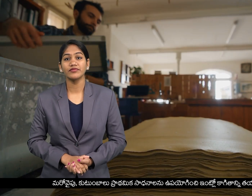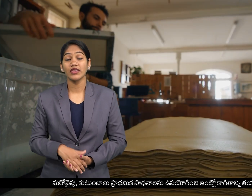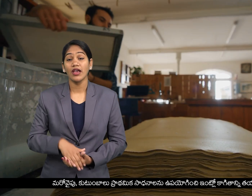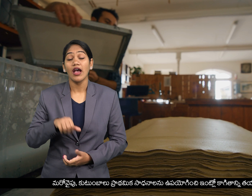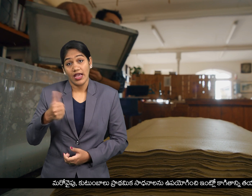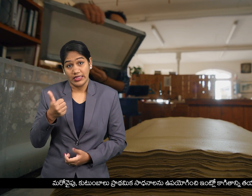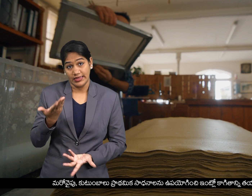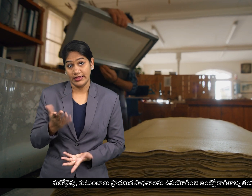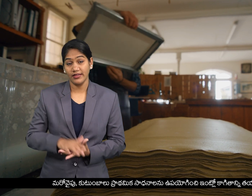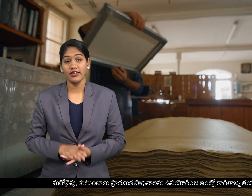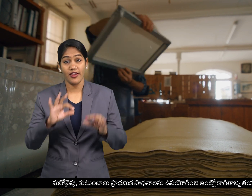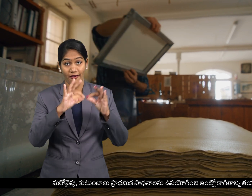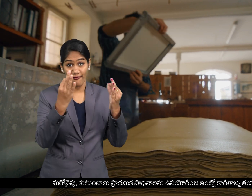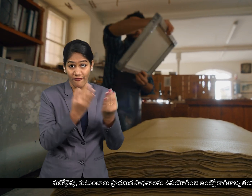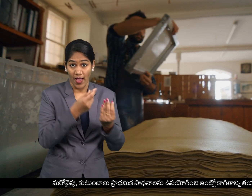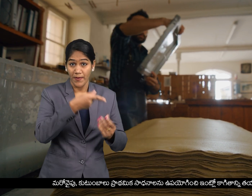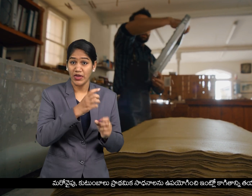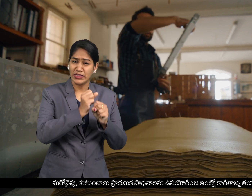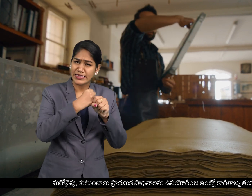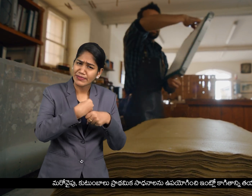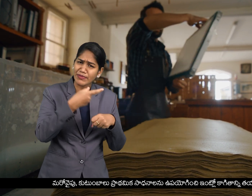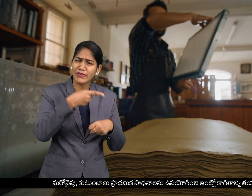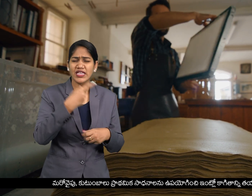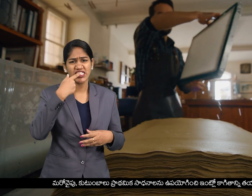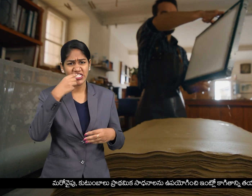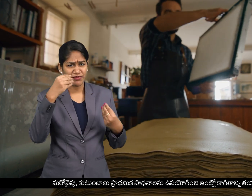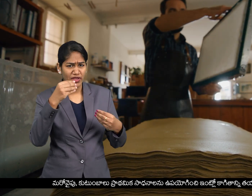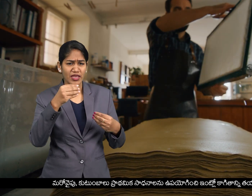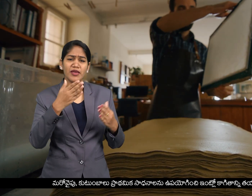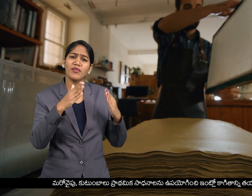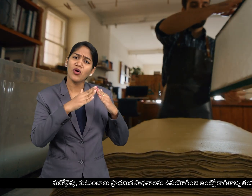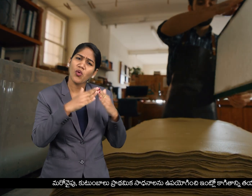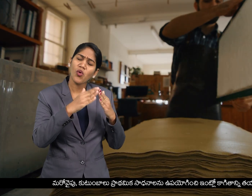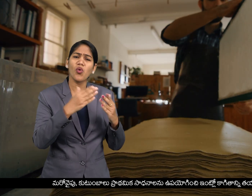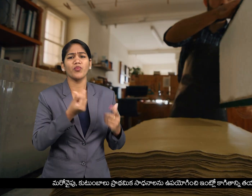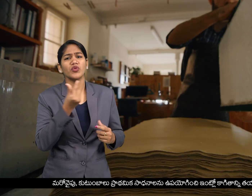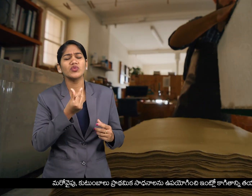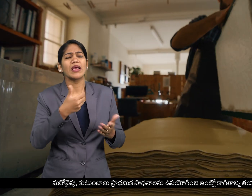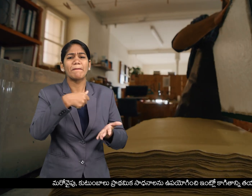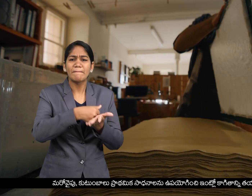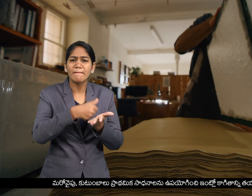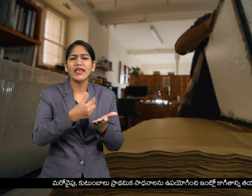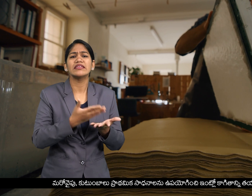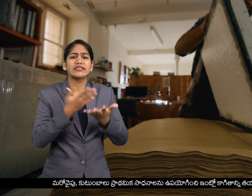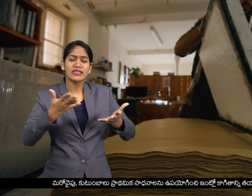మరోవైపు కుటుంబాలు ప్రాథమిక సాధనాలను ఉపయోగించి ఇంట్లో కాగితాన్ని తయారు చేయవచ్చు.